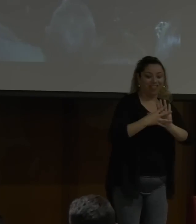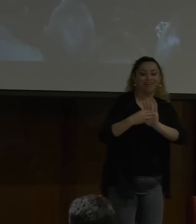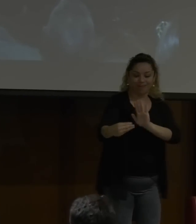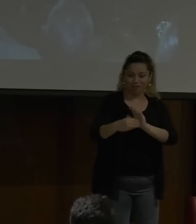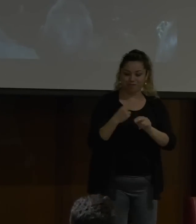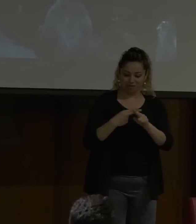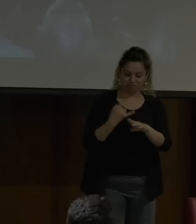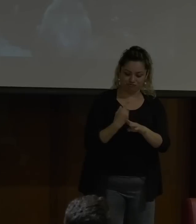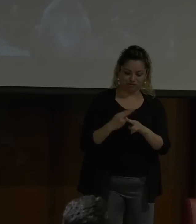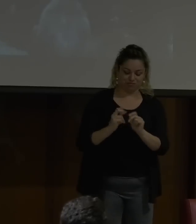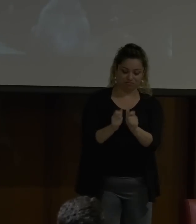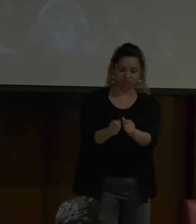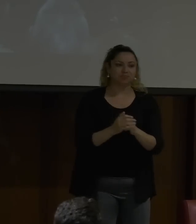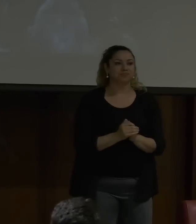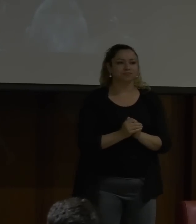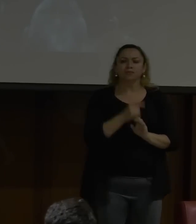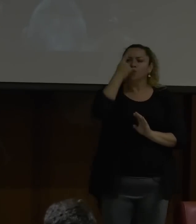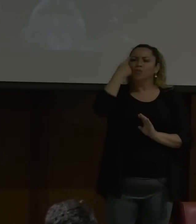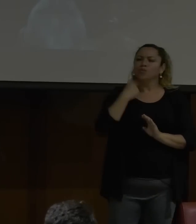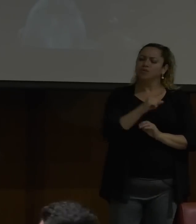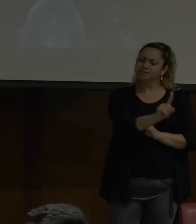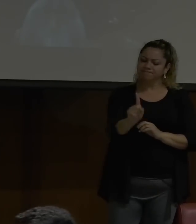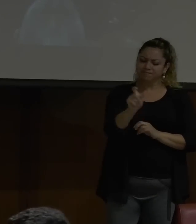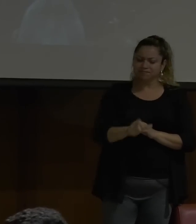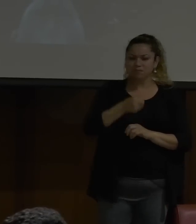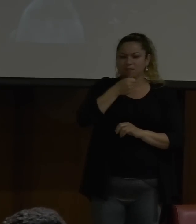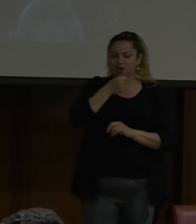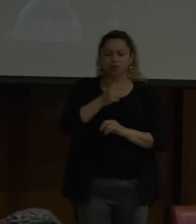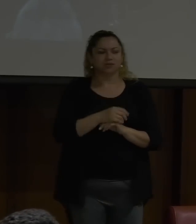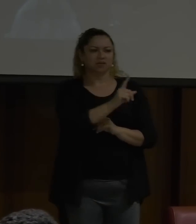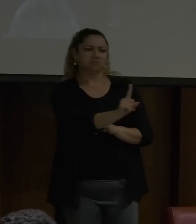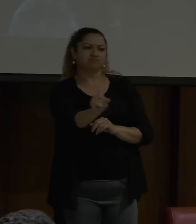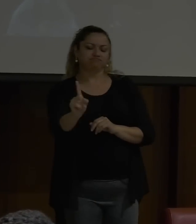Cualquier día un periodista quiso hacer algo